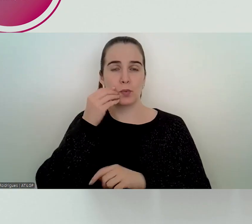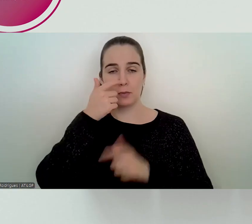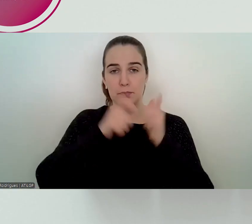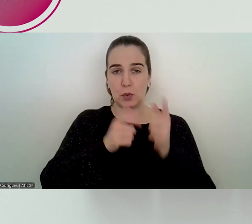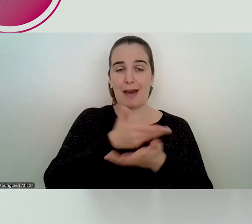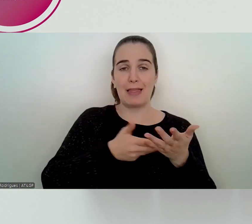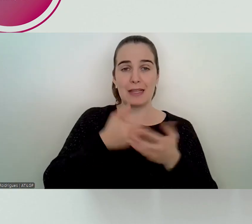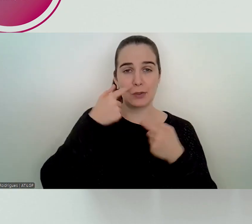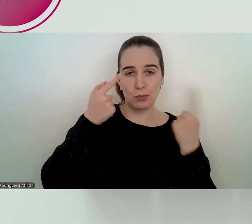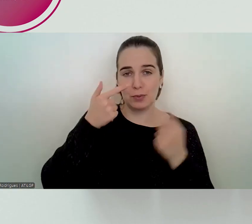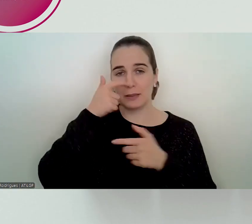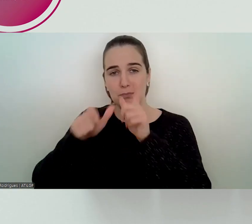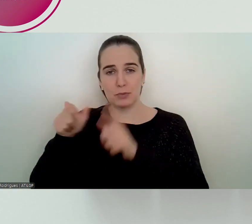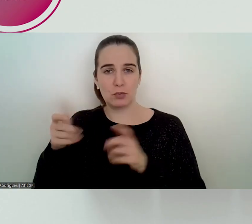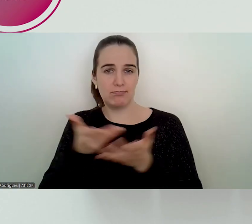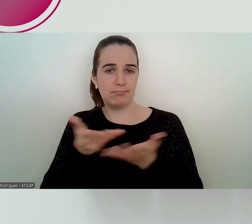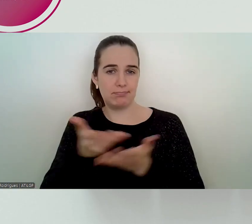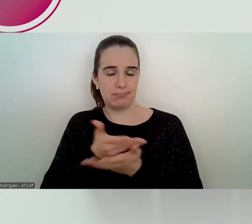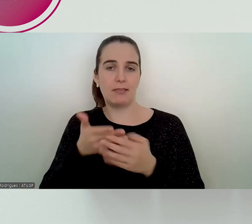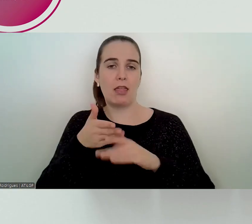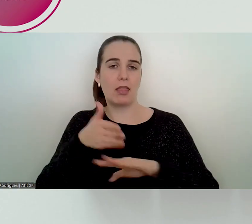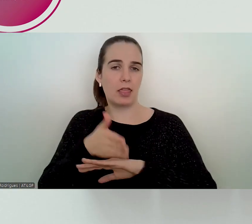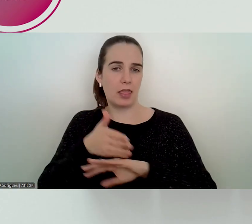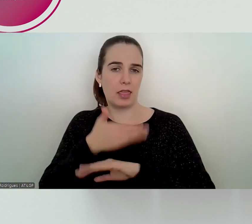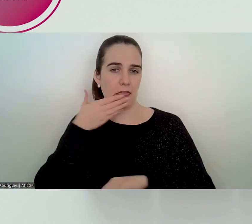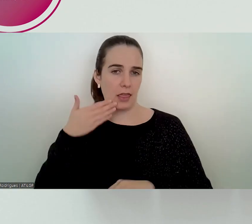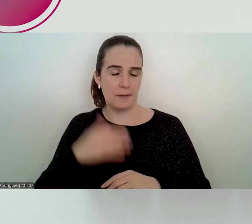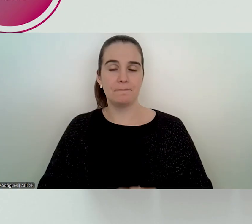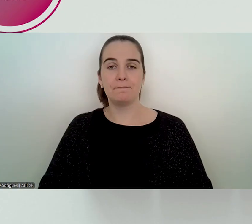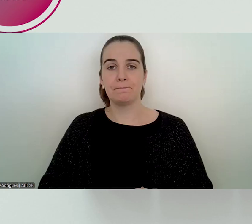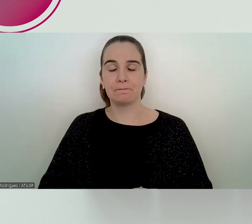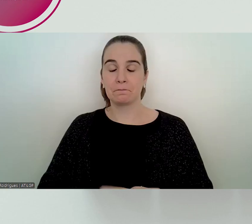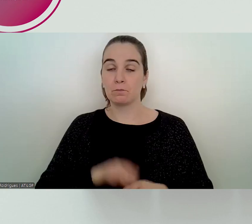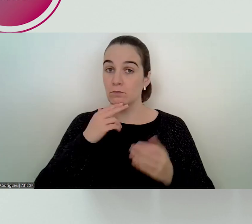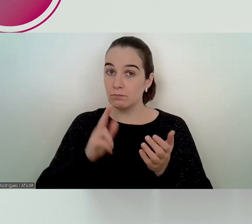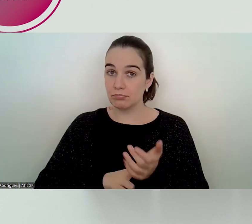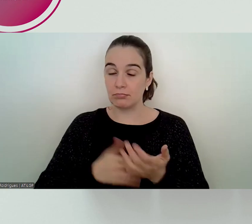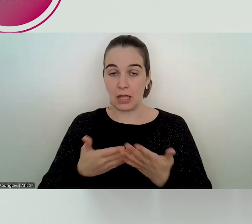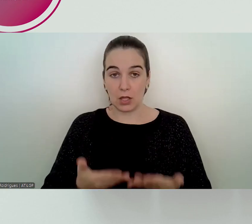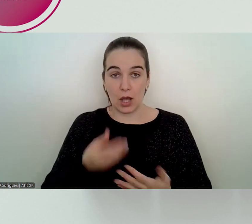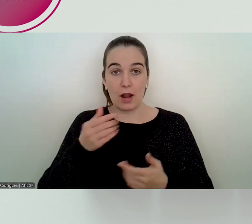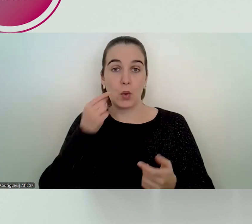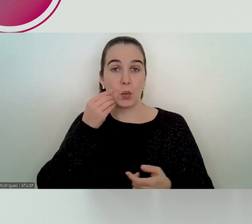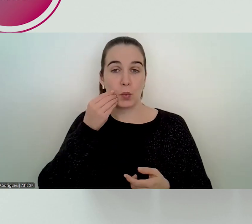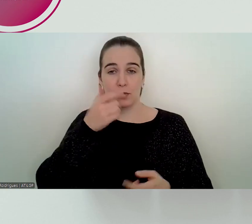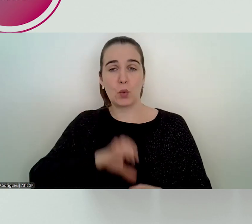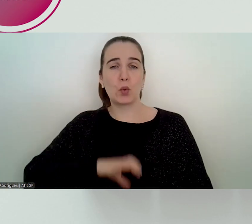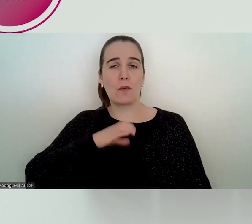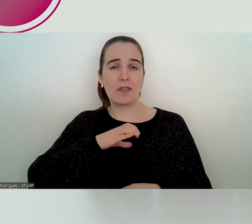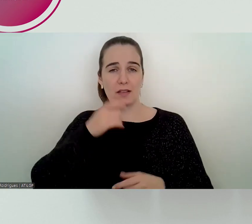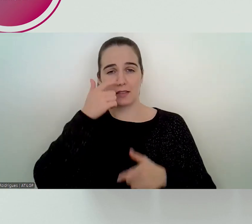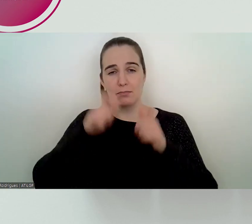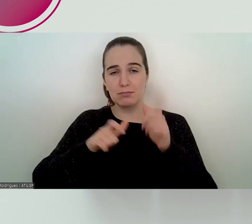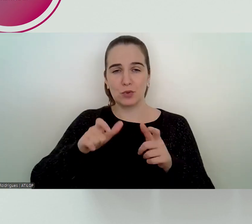pública na sua relação com os cidadãos. Na realidade, nós vivemos numa época em que a confiança no Estado e nas